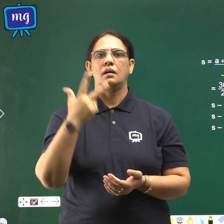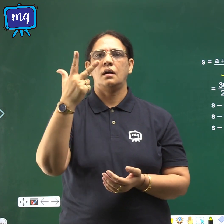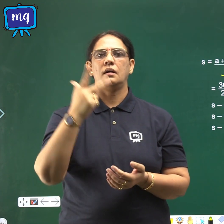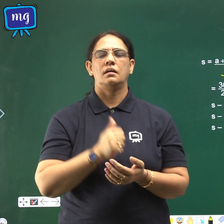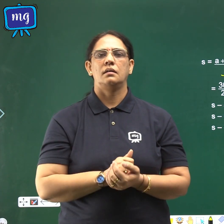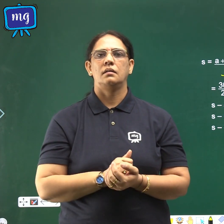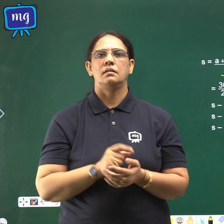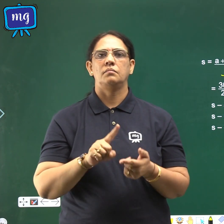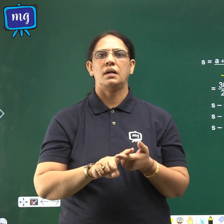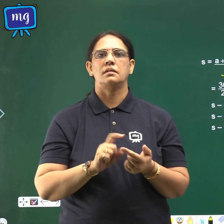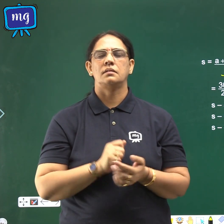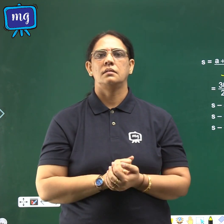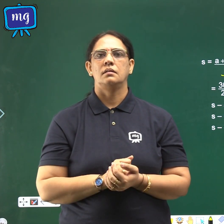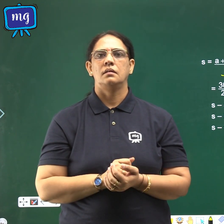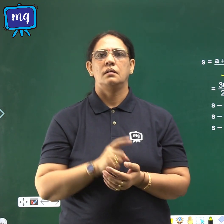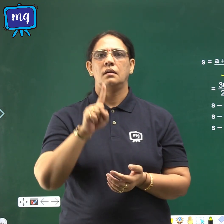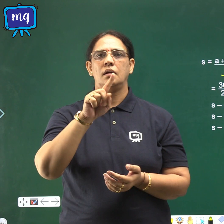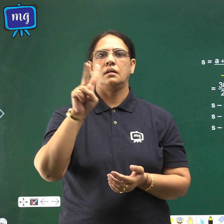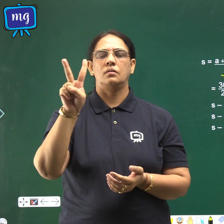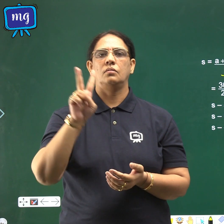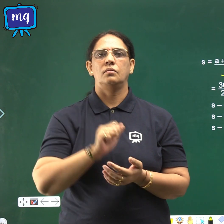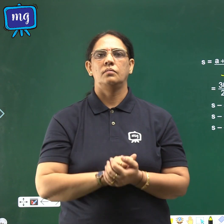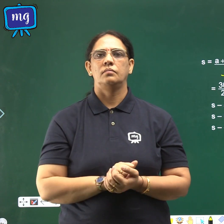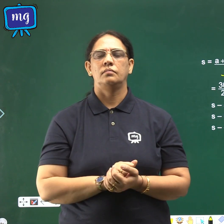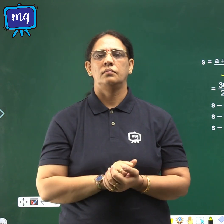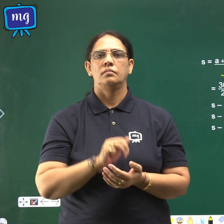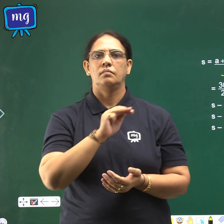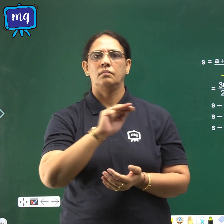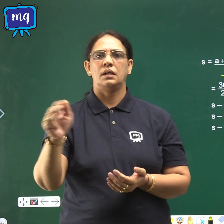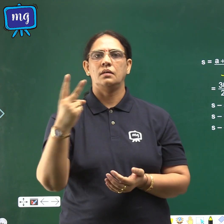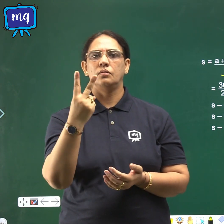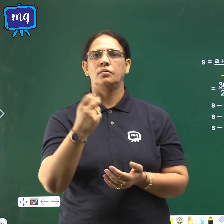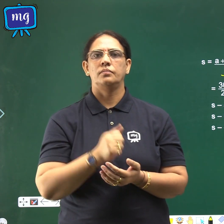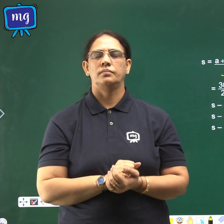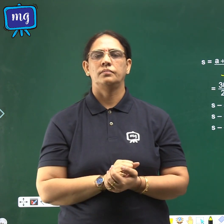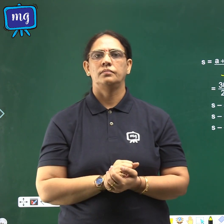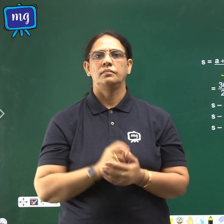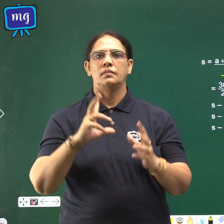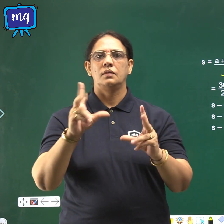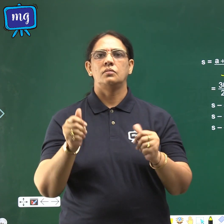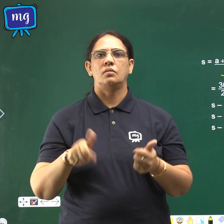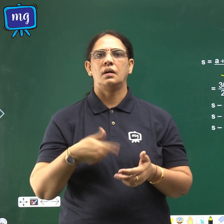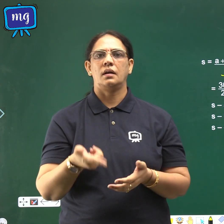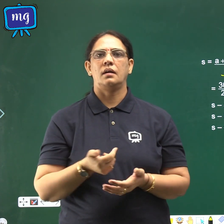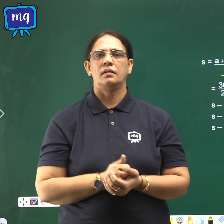8 प्लस 12 बटे दो। सॉल्व